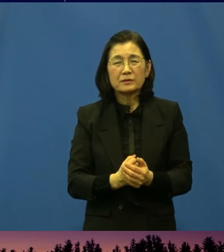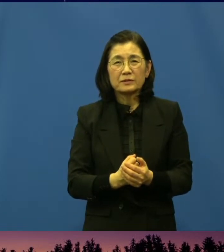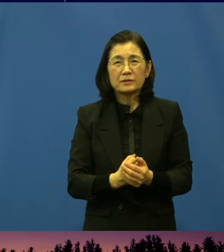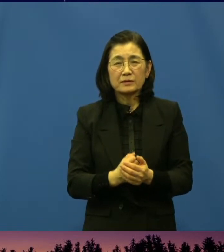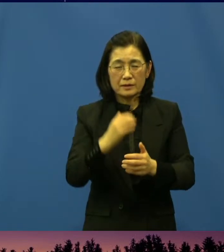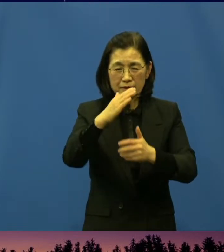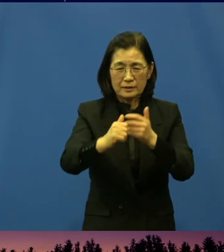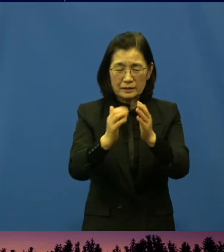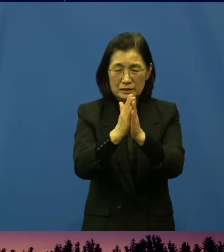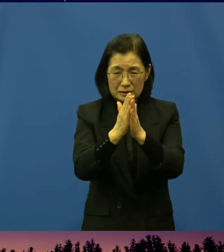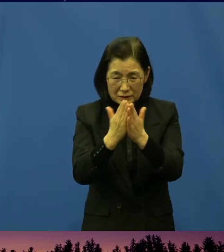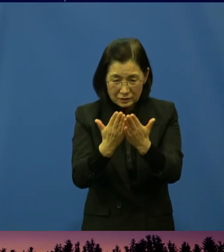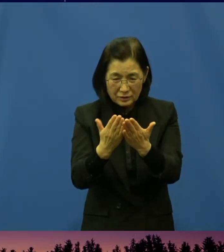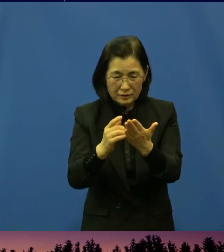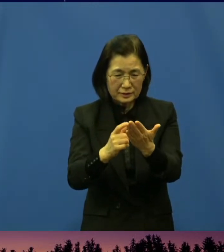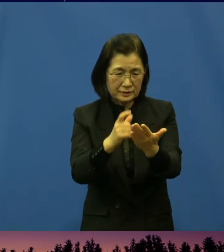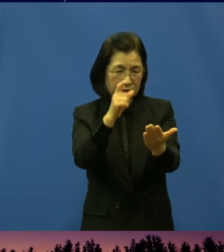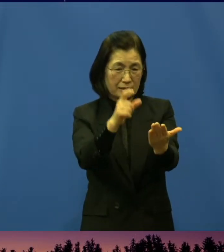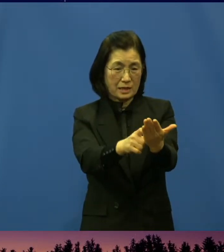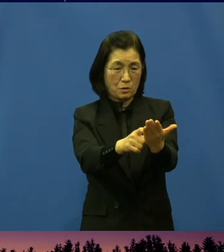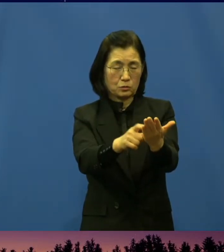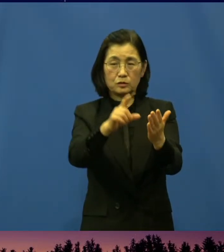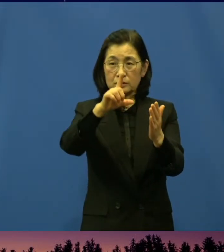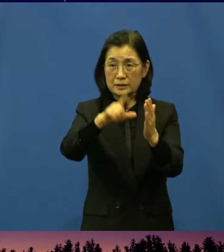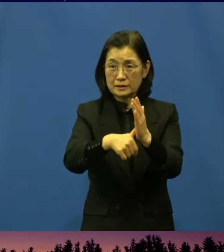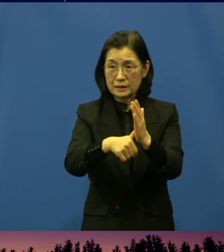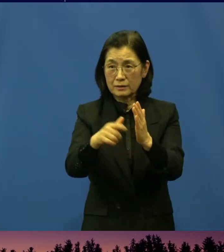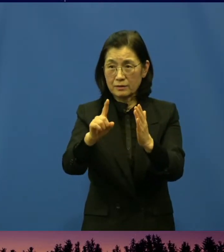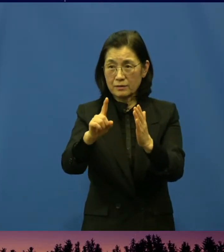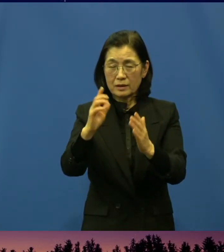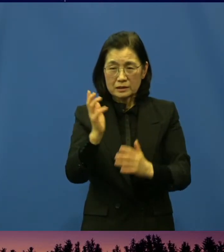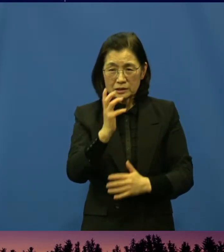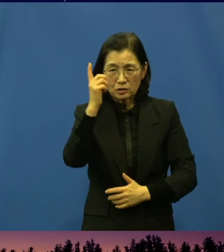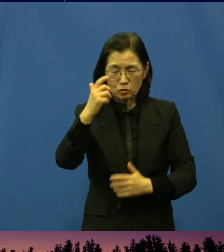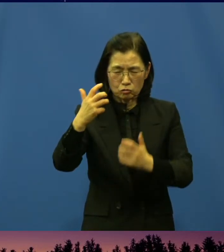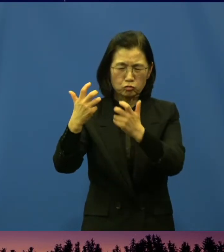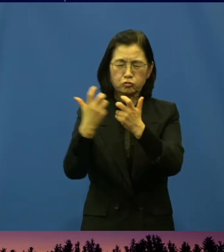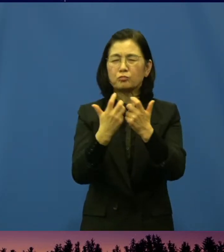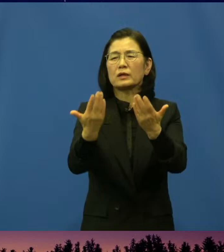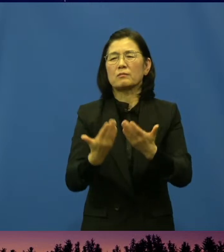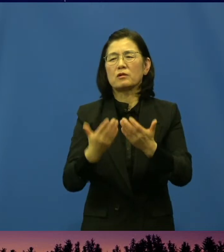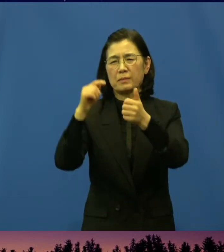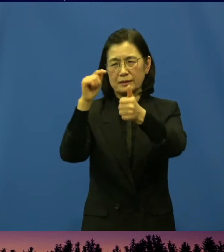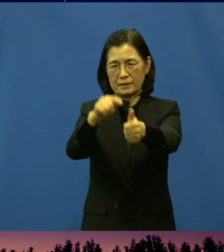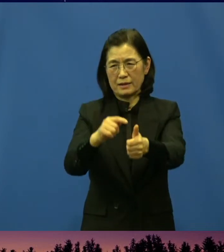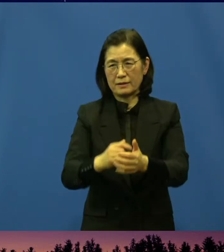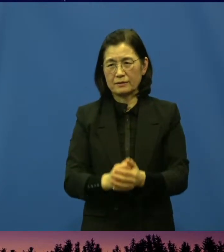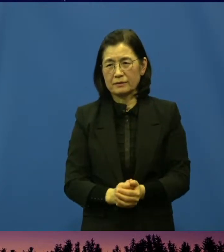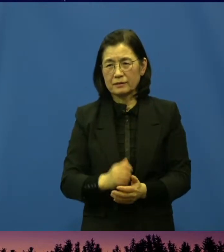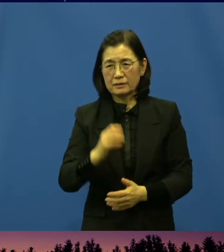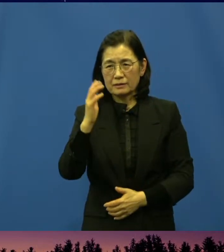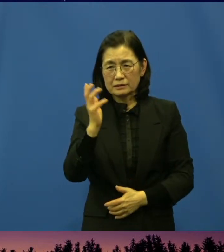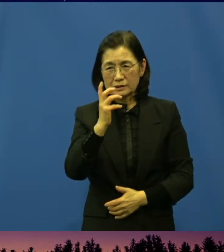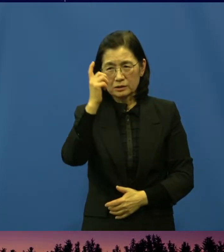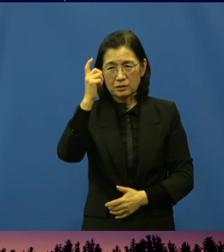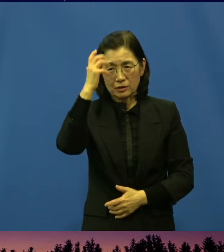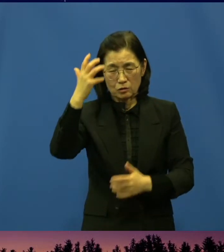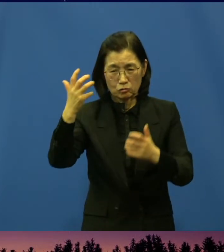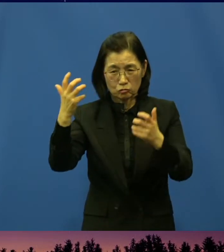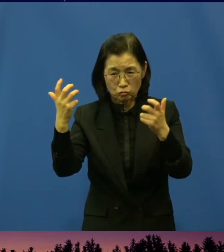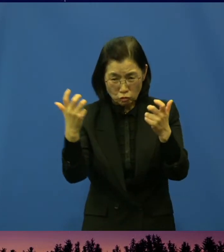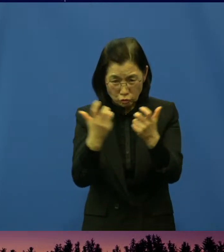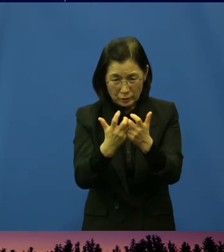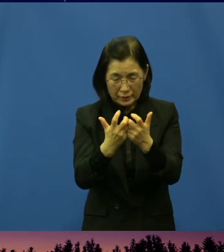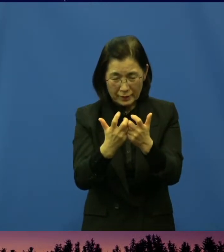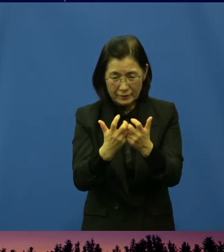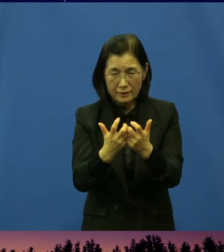말씀하는 시간과는 오직 성령의 충만함을 받으라. 이 말은 내 존재가 바뀌어야